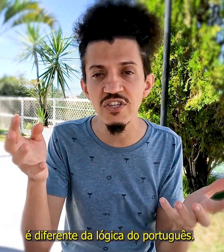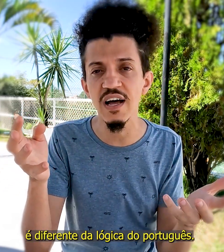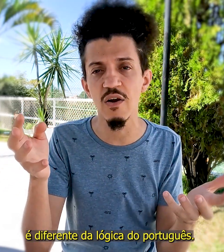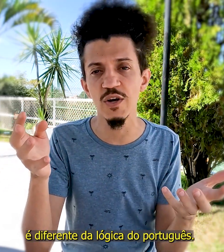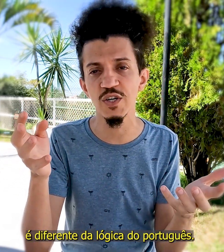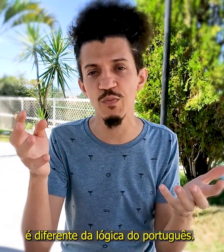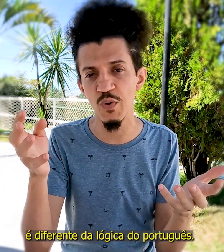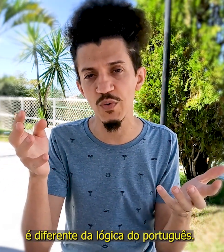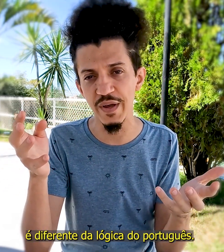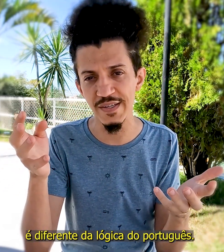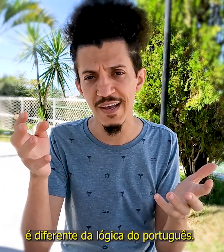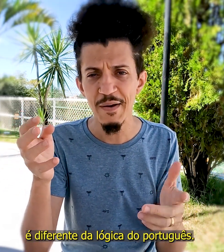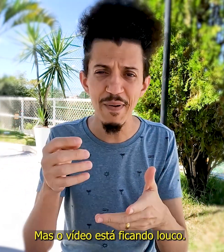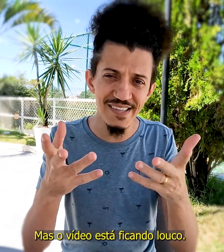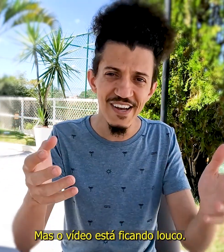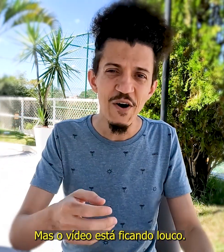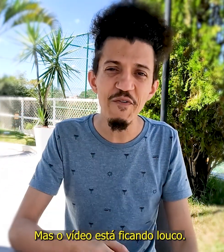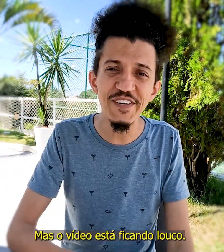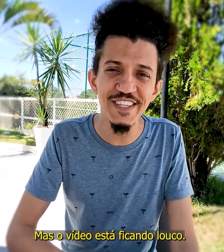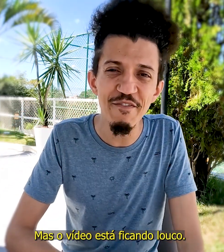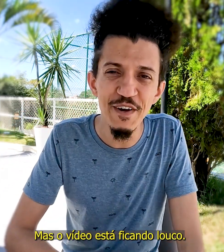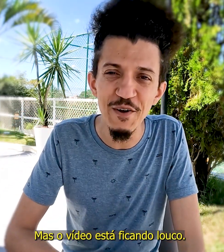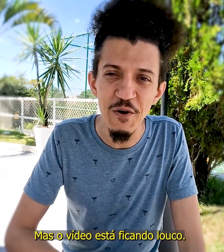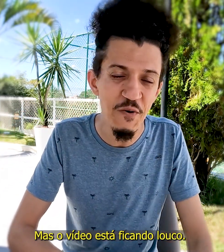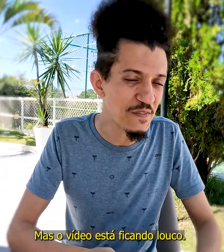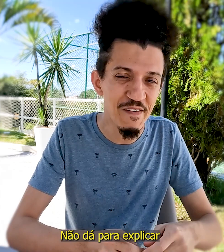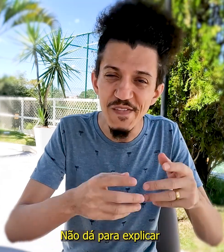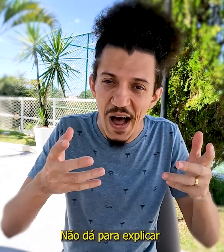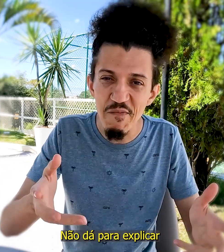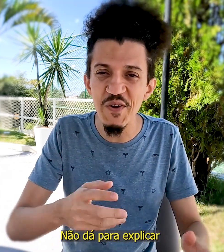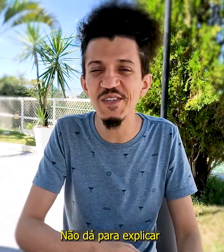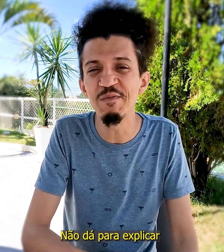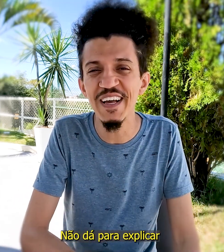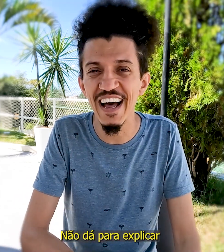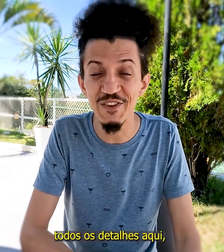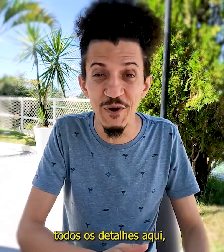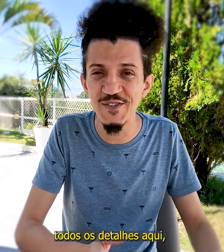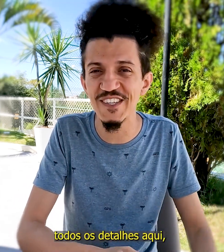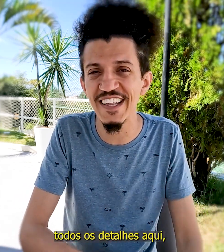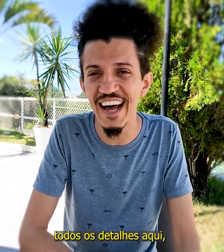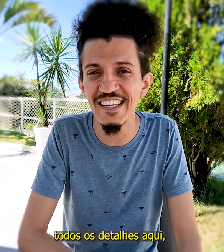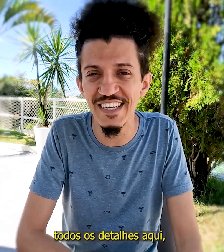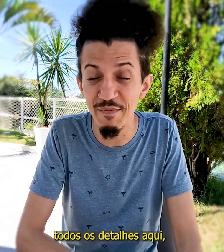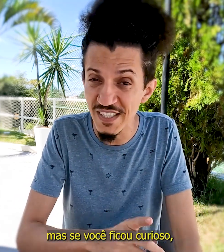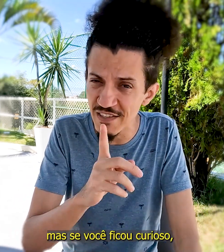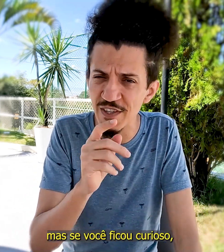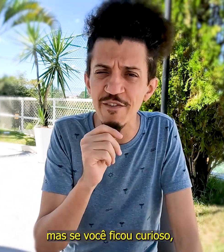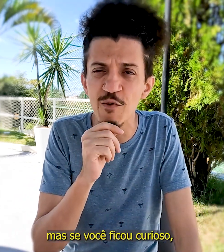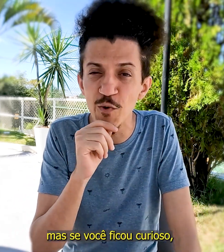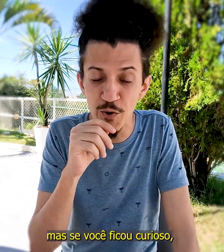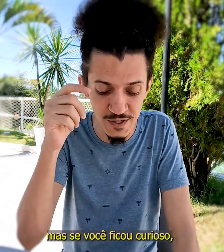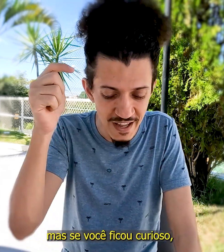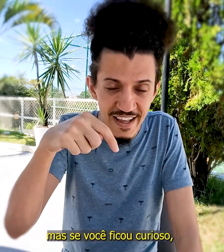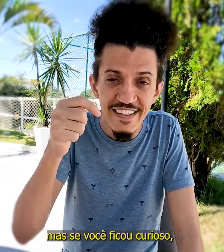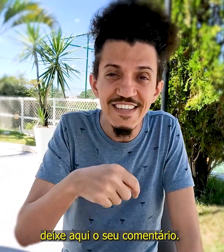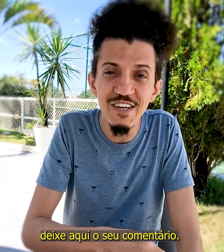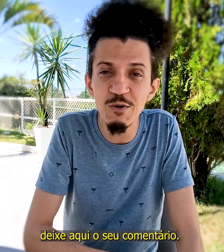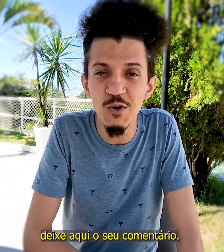da lógica do português. Mas o vídeo já está ficando longo, não dá para explicar todos os detalhes aqui. Mas se você ficou curioso, deixe aqui no seu